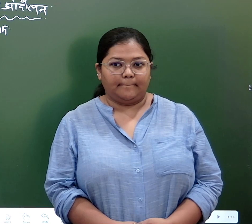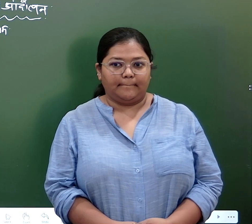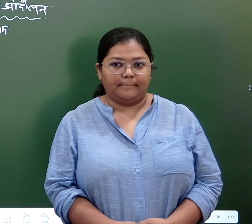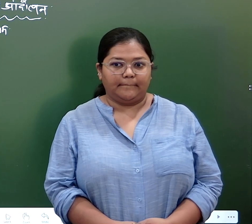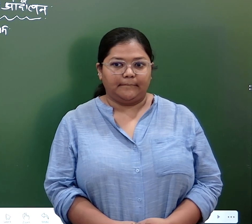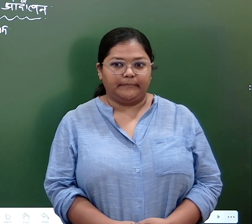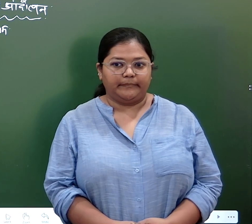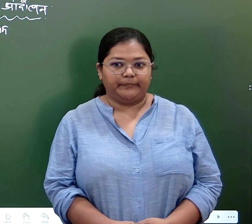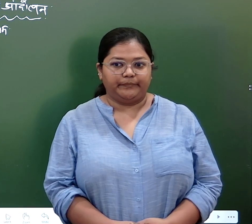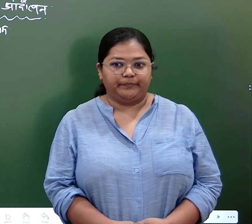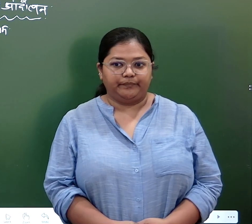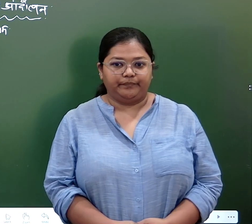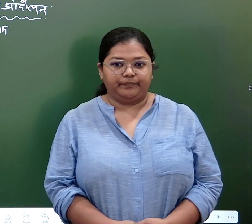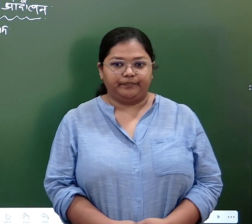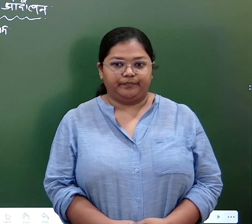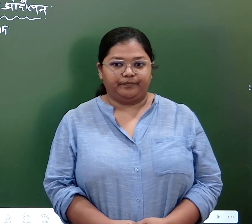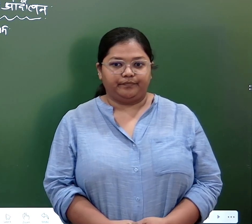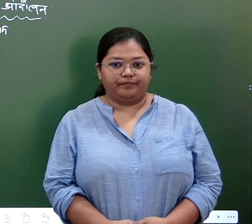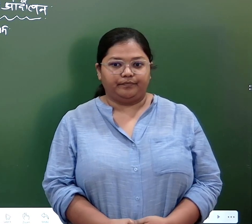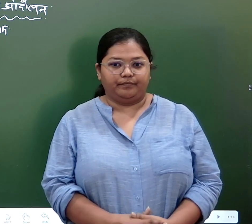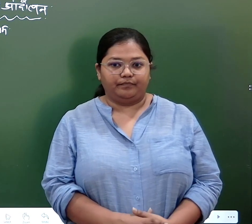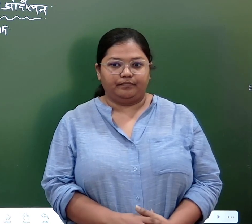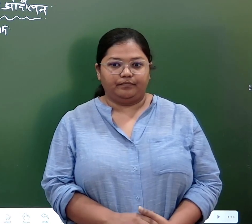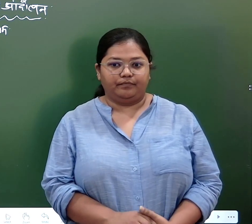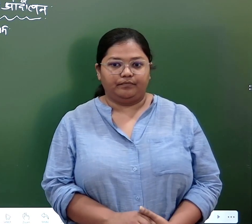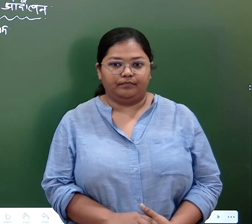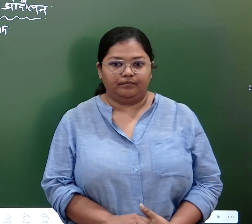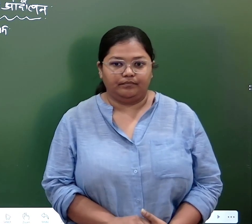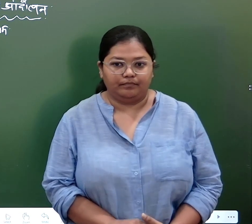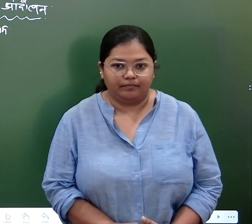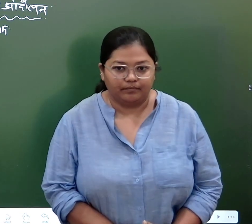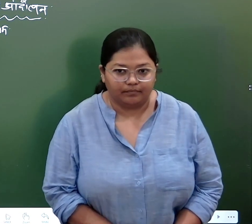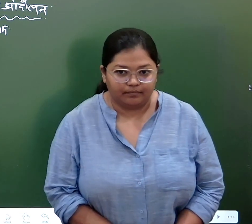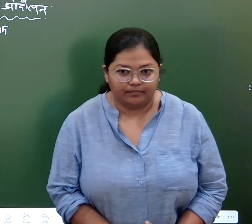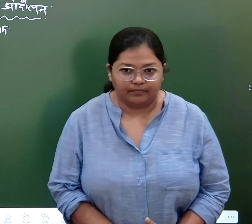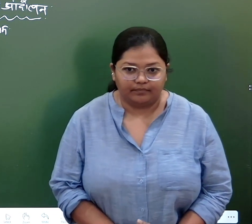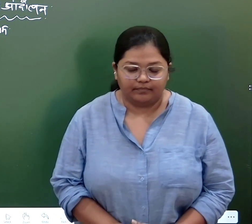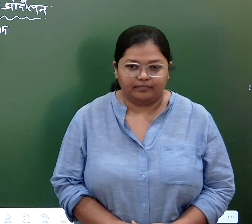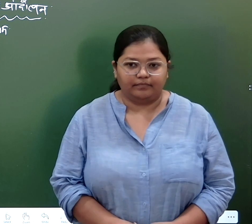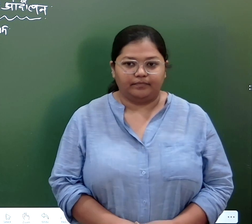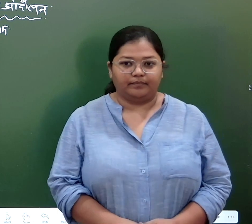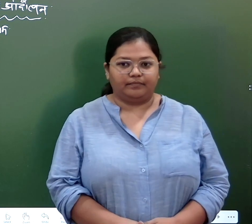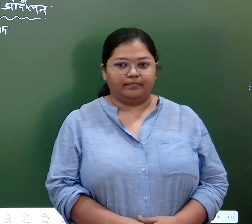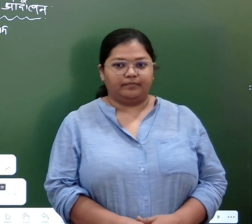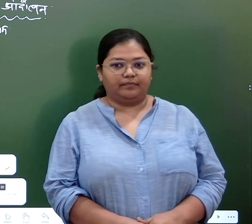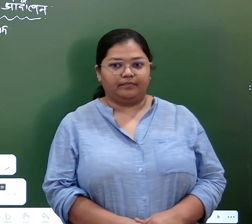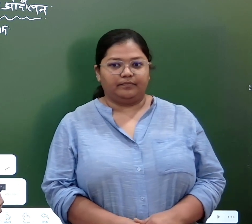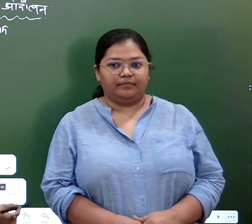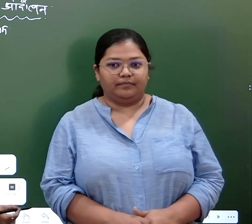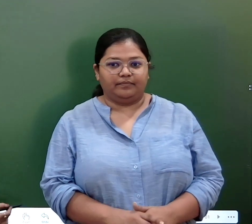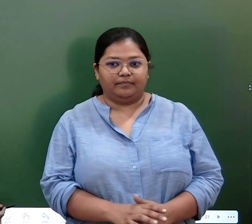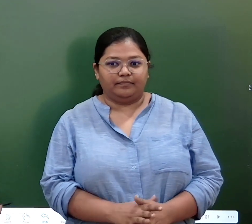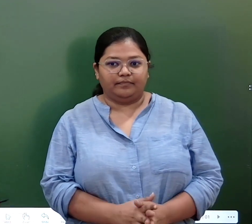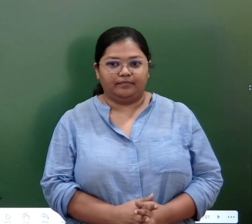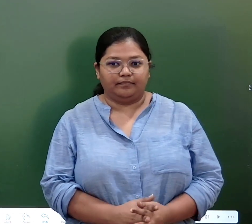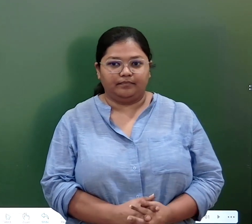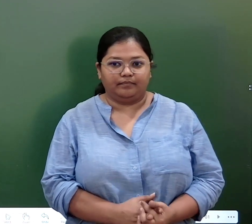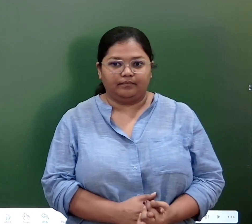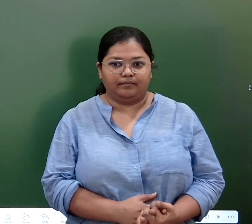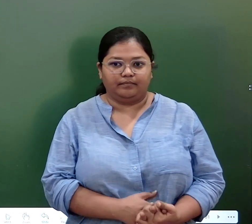ठीक है, तो भक्ति आंदोलन लिख लेना, ठीक, जो डेफिनेशन बताई हूँ वो लिख लेना। ठीक,